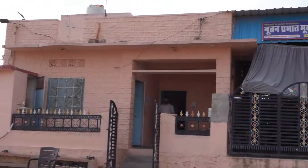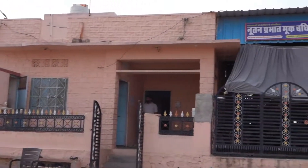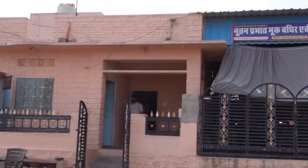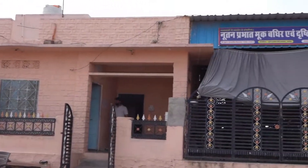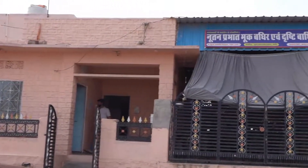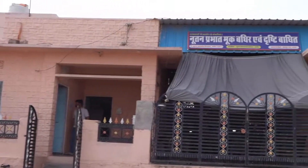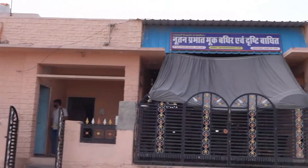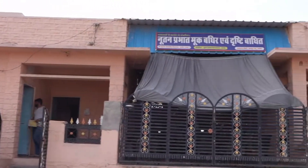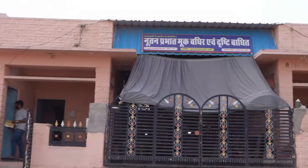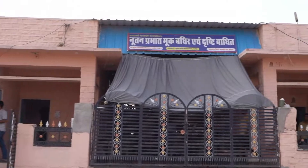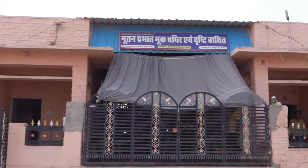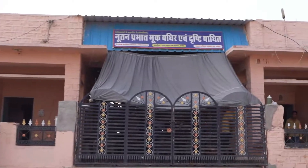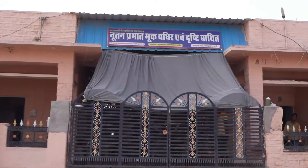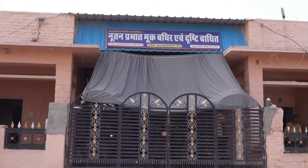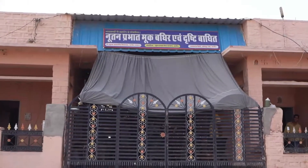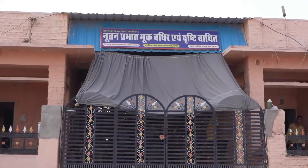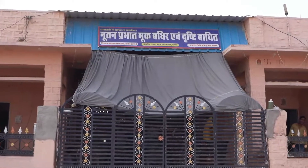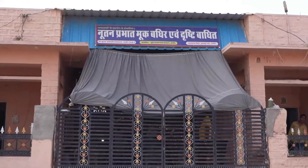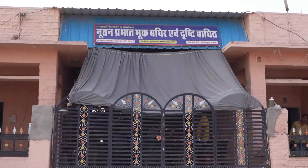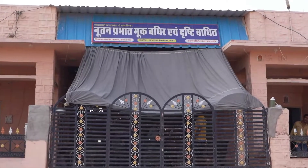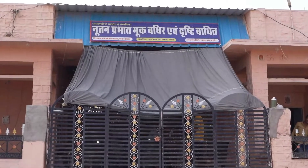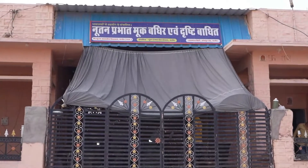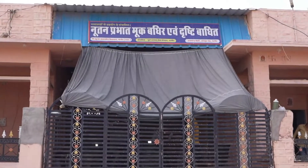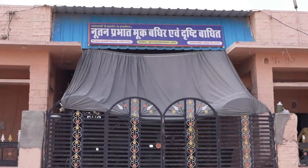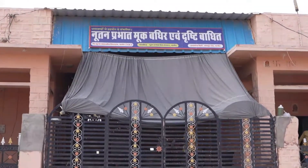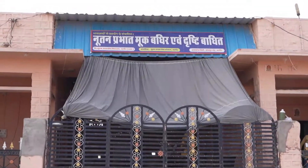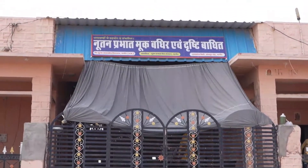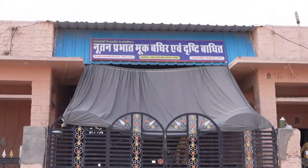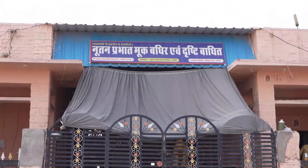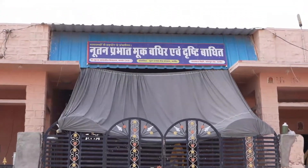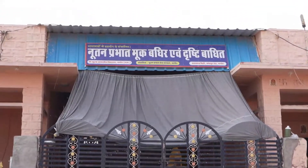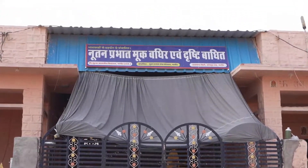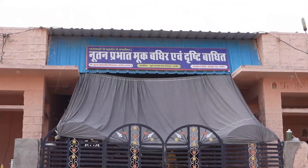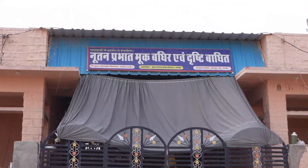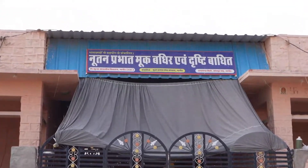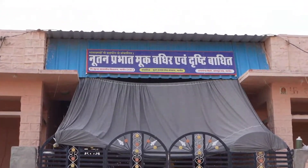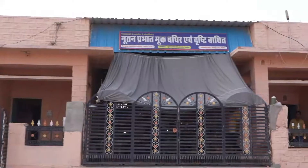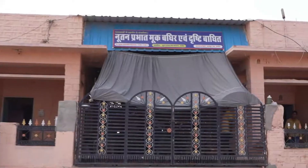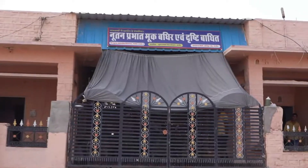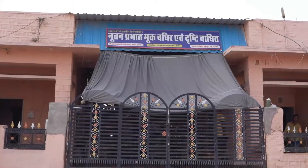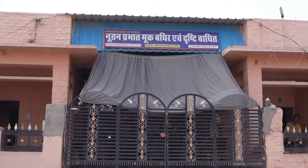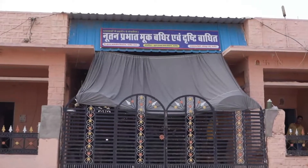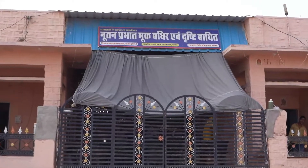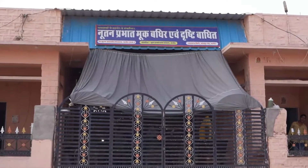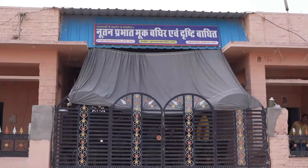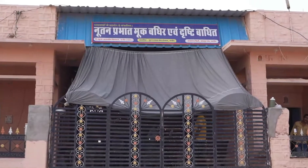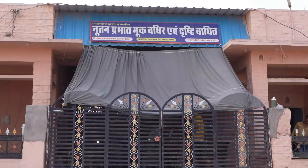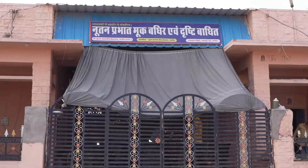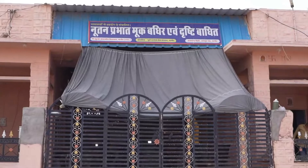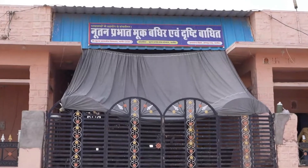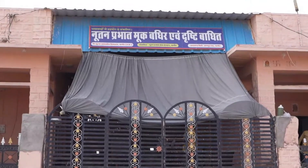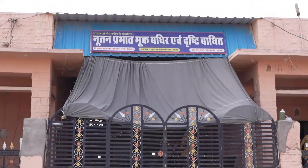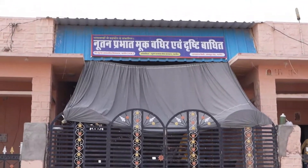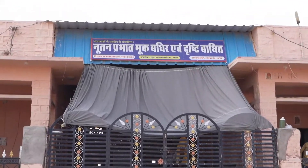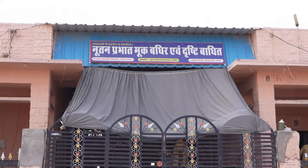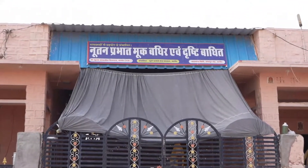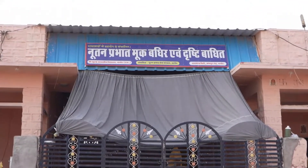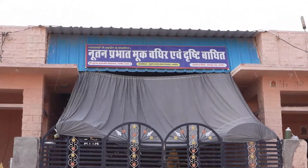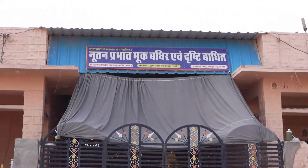प्रभात मूक बधिर एवं दृष्टिबाधित निःशुल्क आवासीय विद्यालय नागौर, डायमंड सिटी, जोधपुर